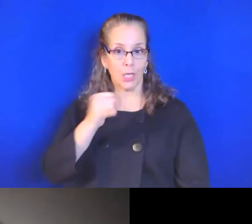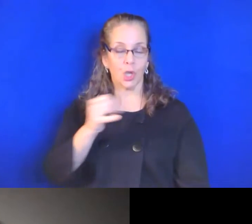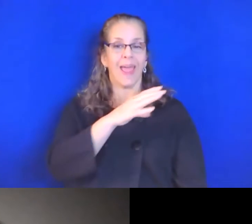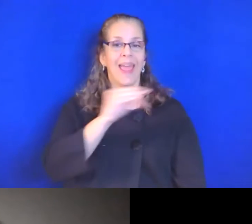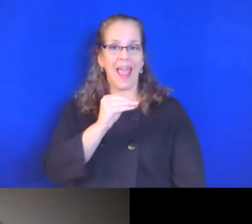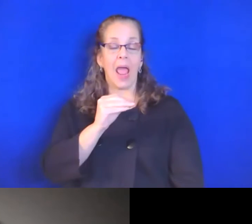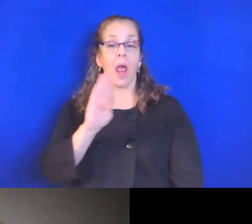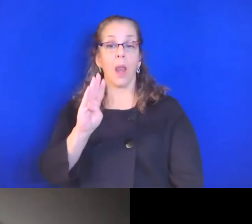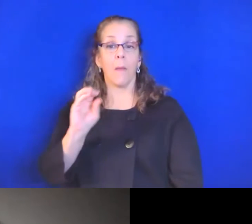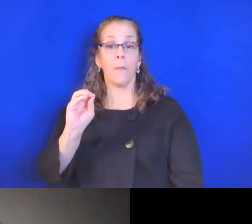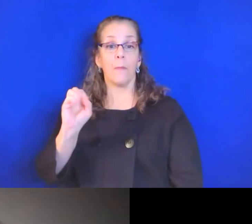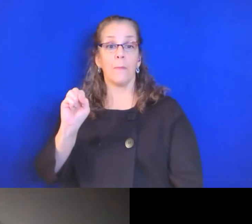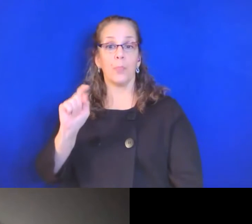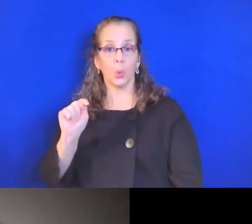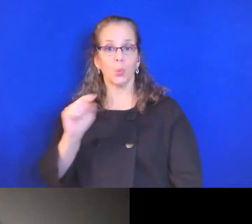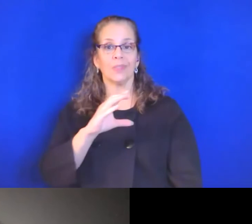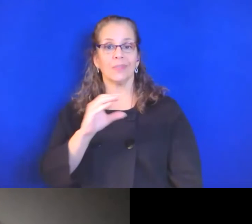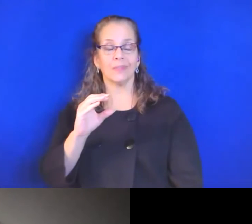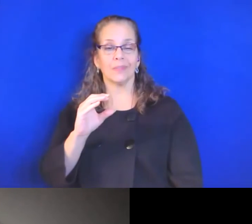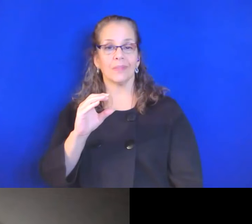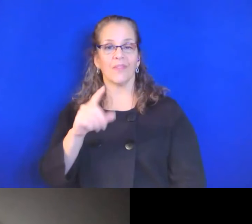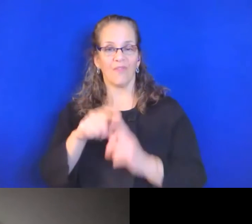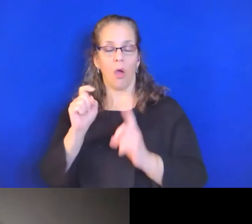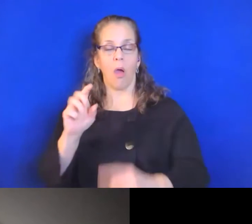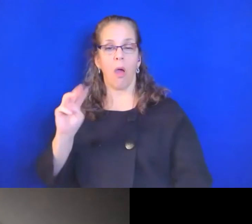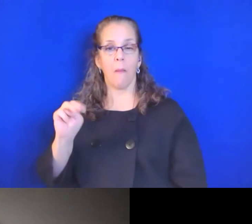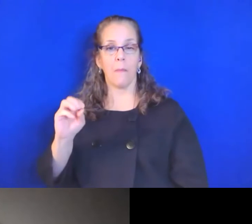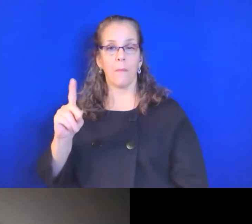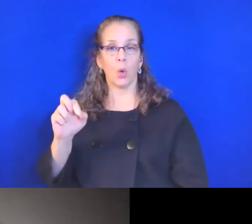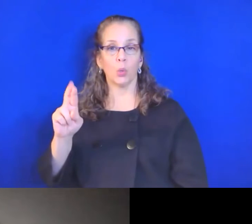是接受了一针的 J&J 强生